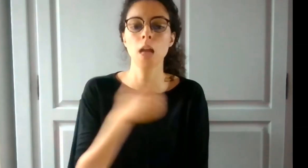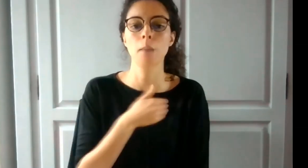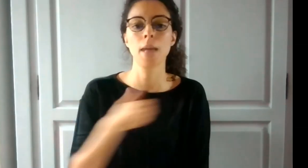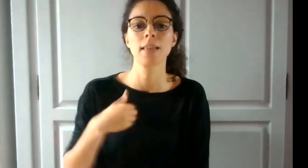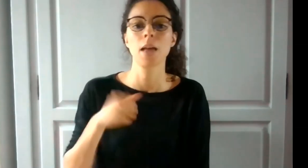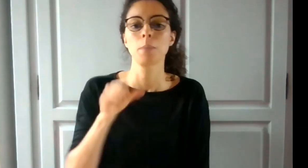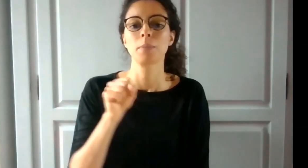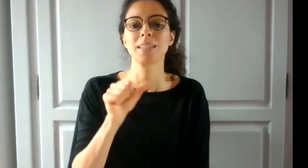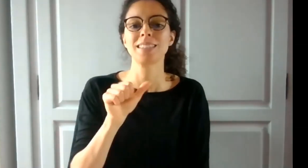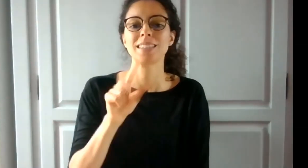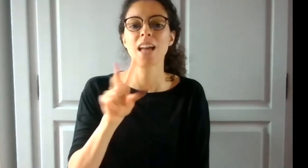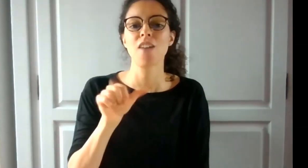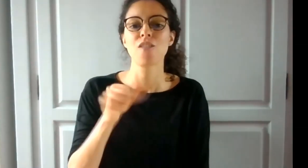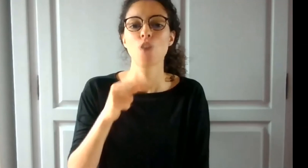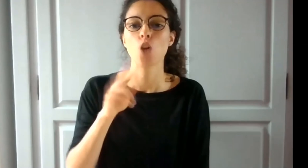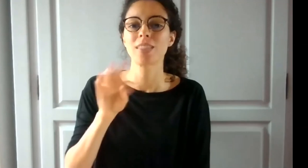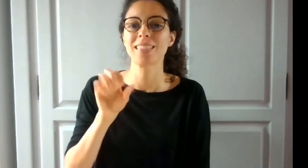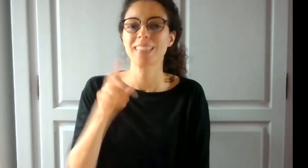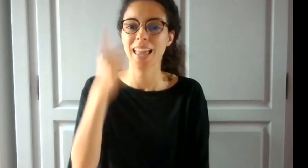parole.